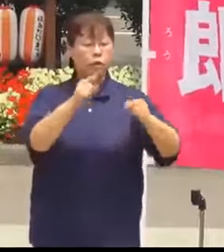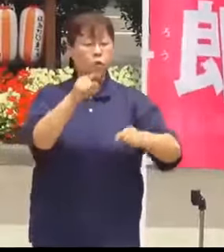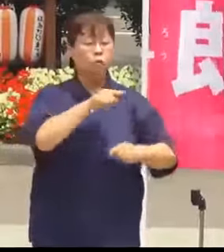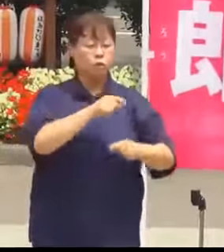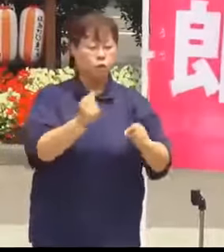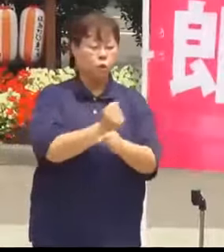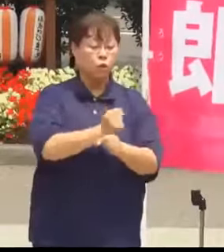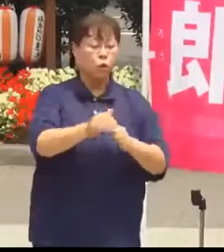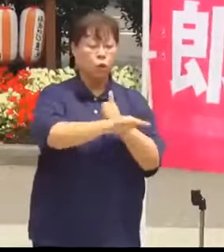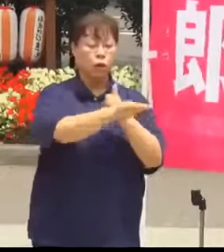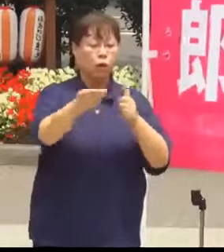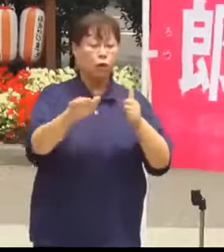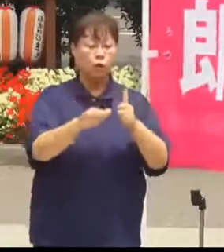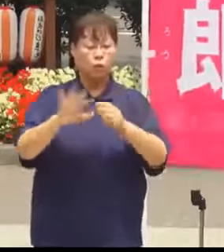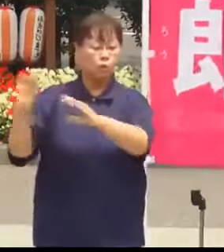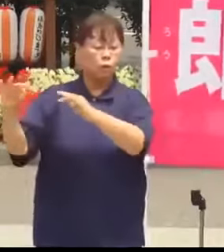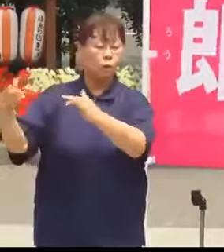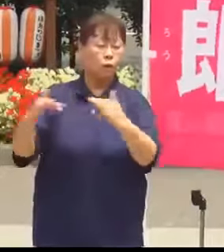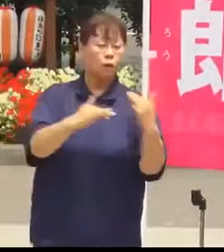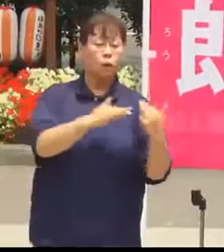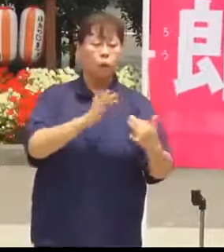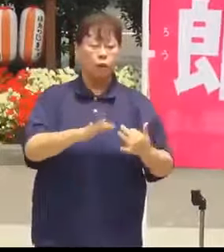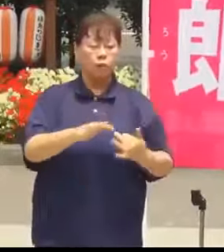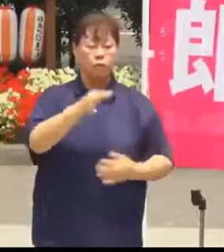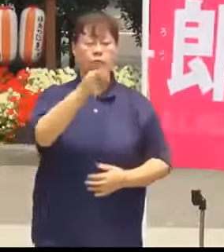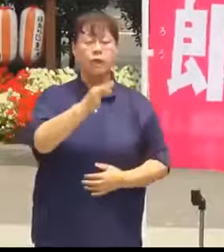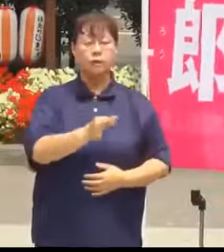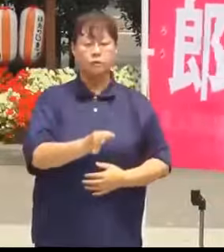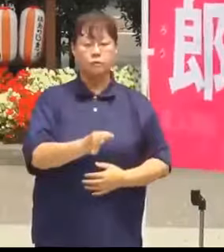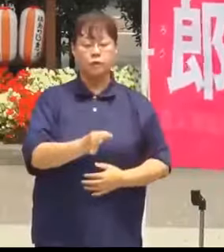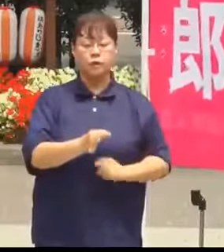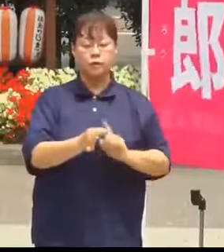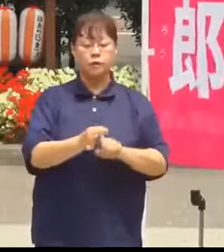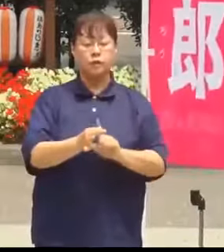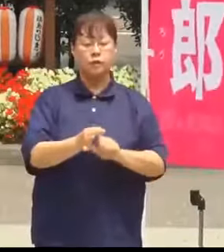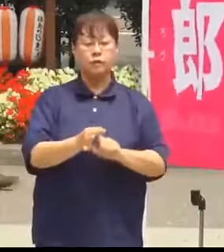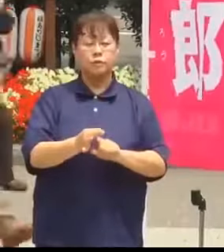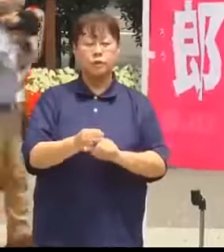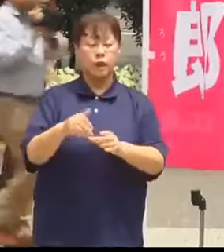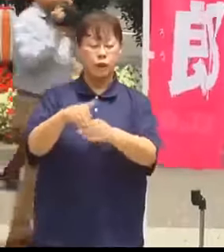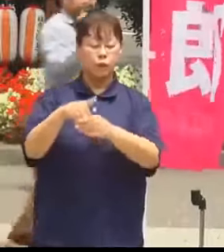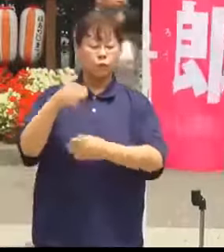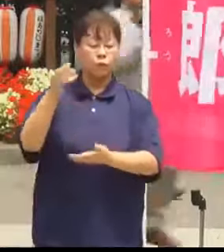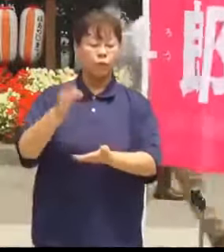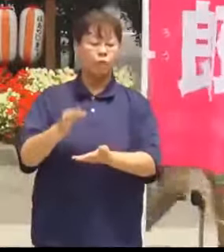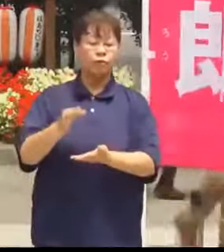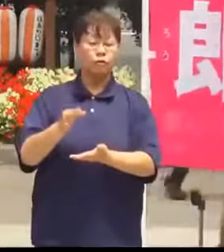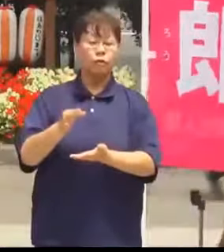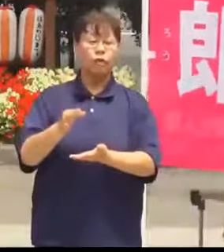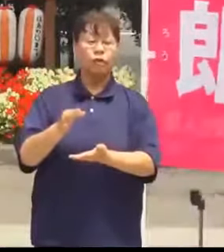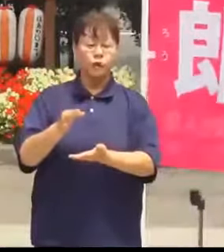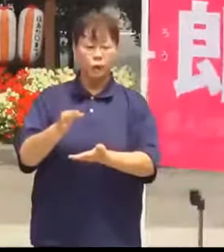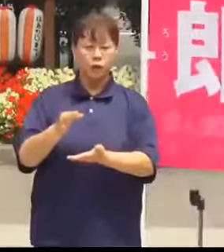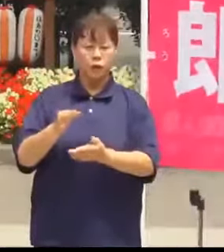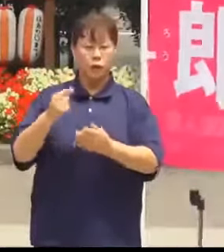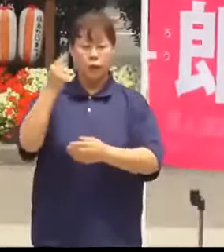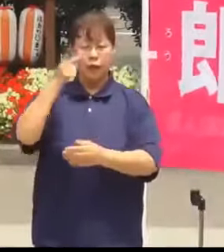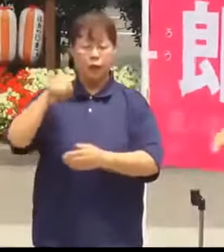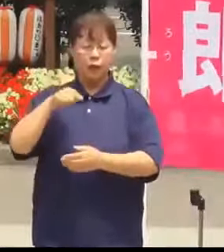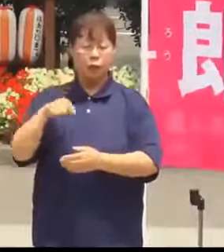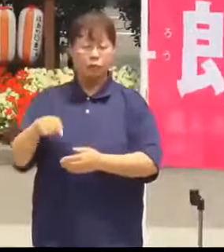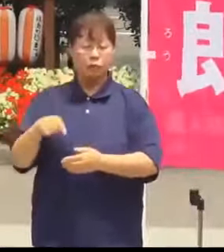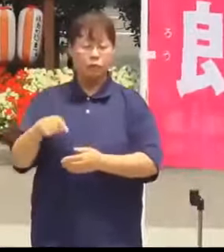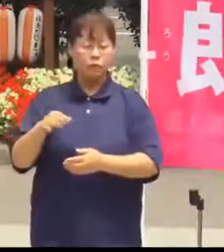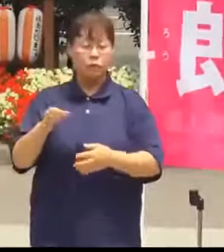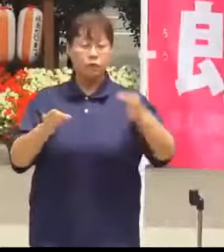ますそれだけじゃない安い安い賃金そちらのほうに合わされていか